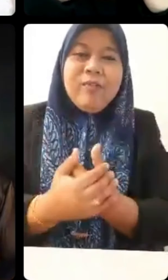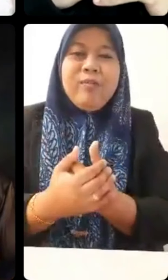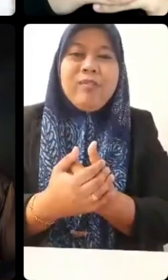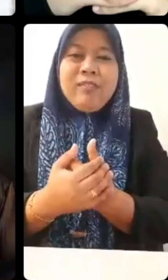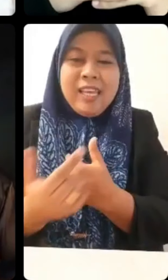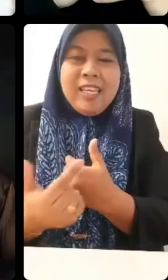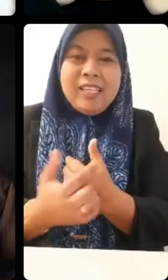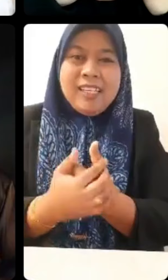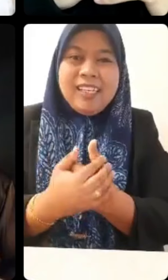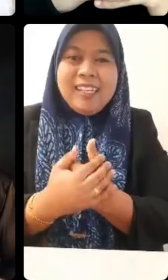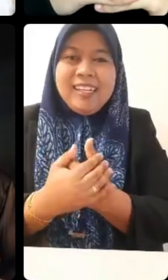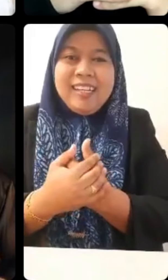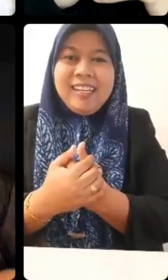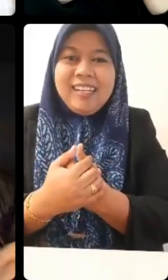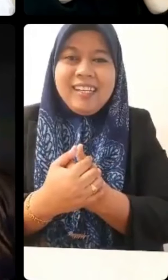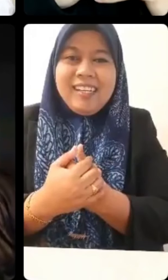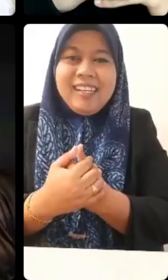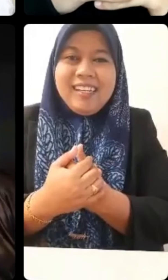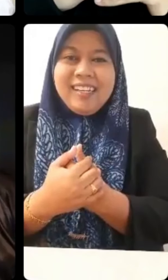yang view.